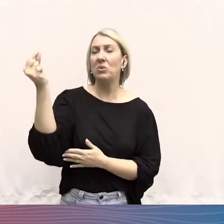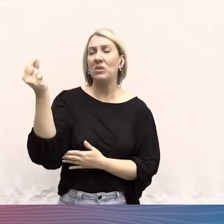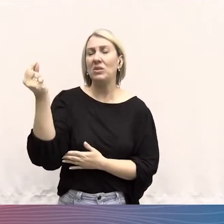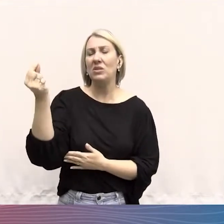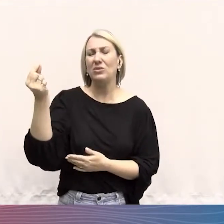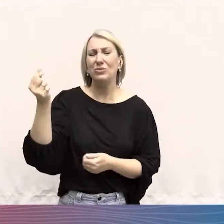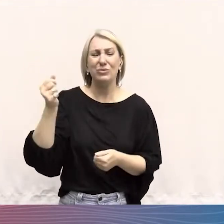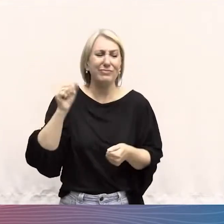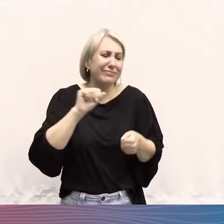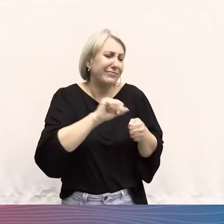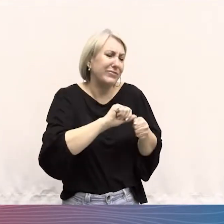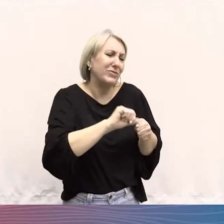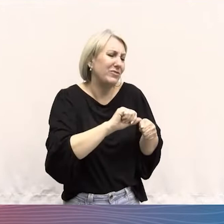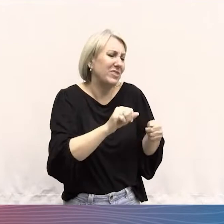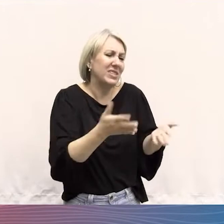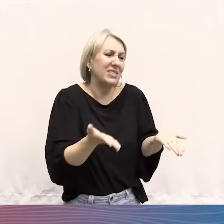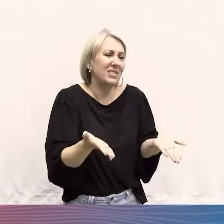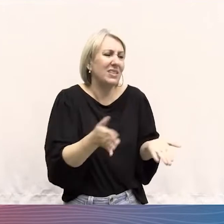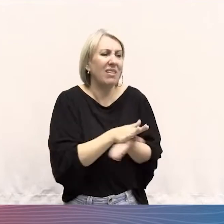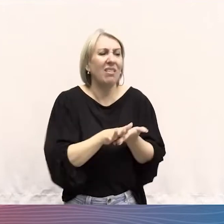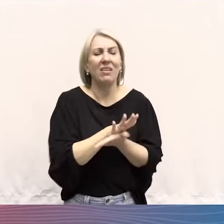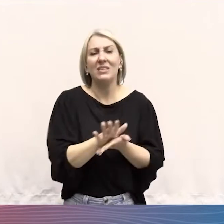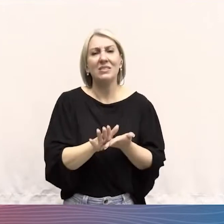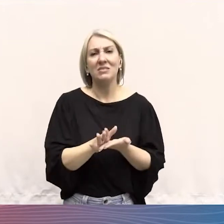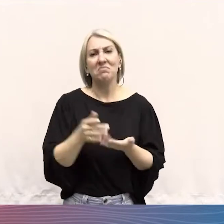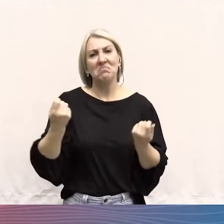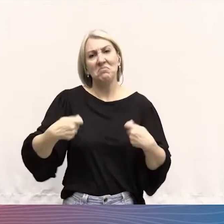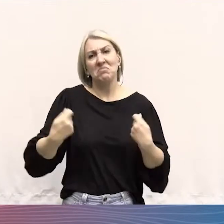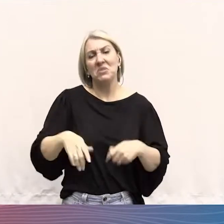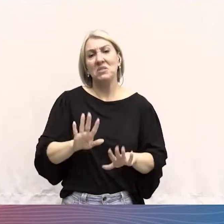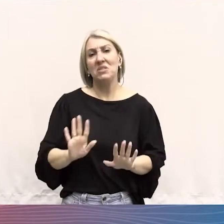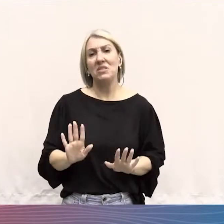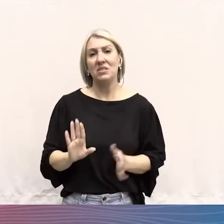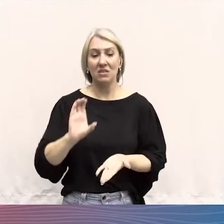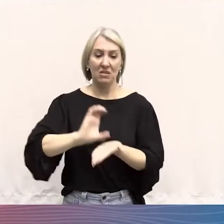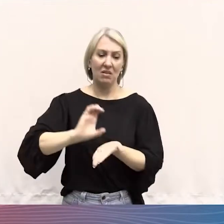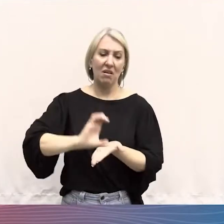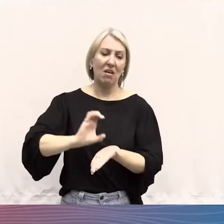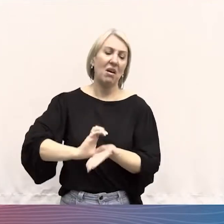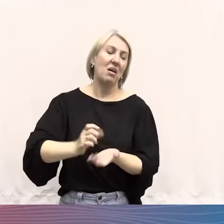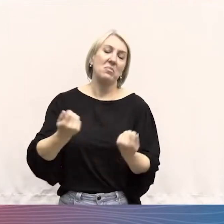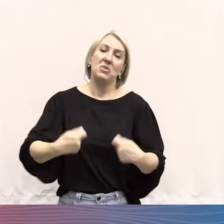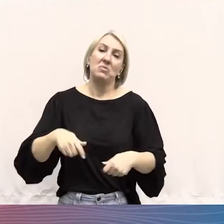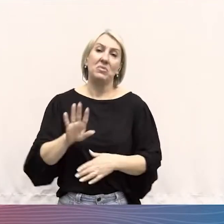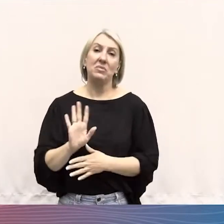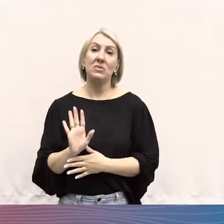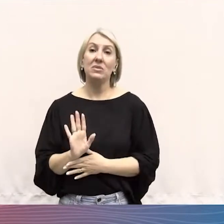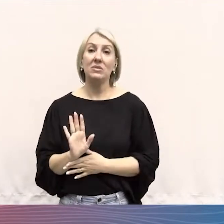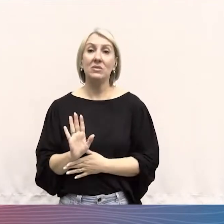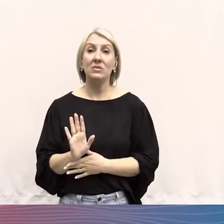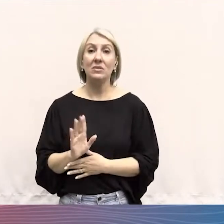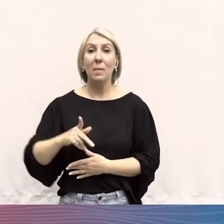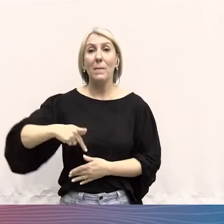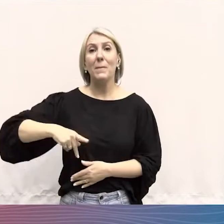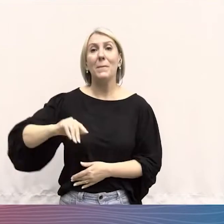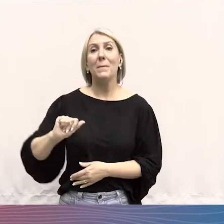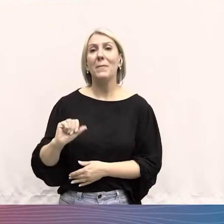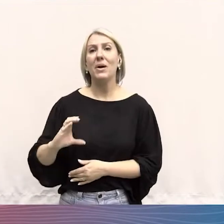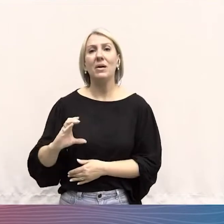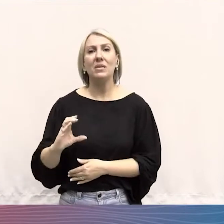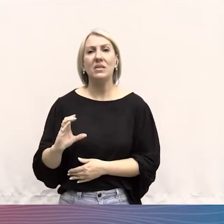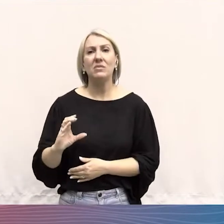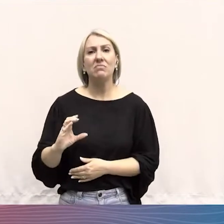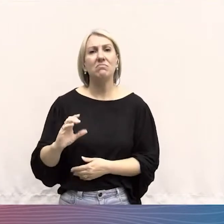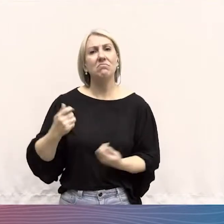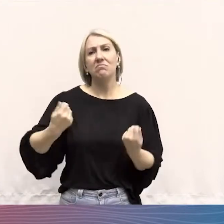nada. Se é assim, então não precisa de ter SEAP, não é? Não precisa ter PAC, para quê? Está